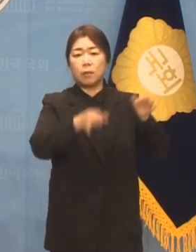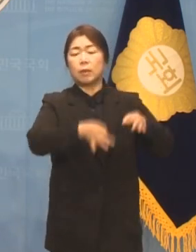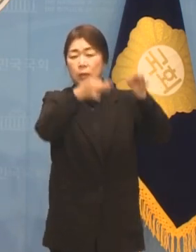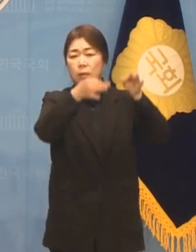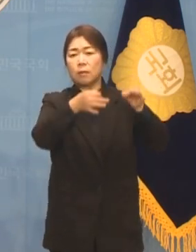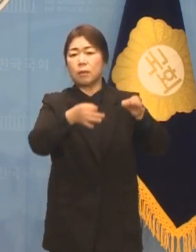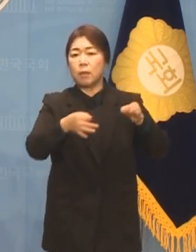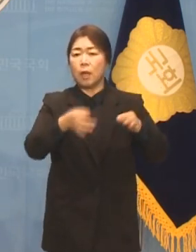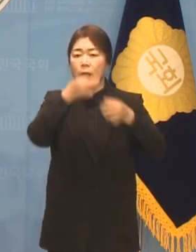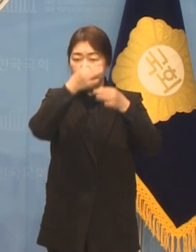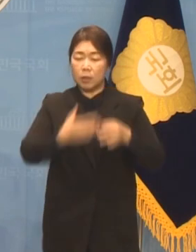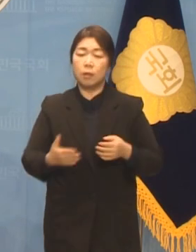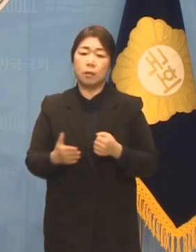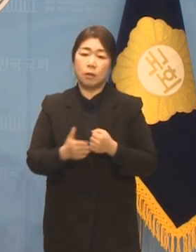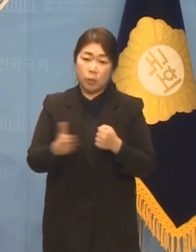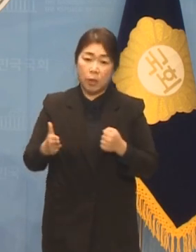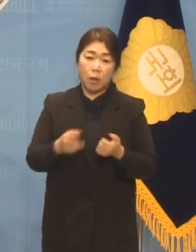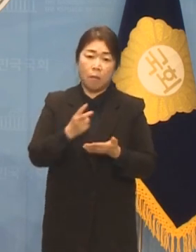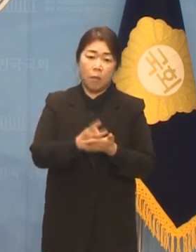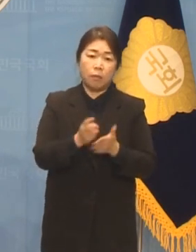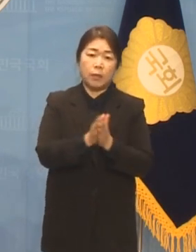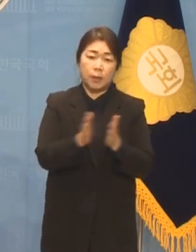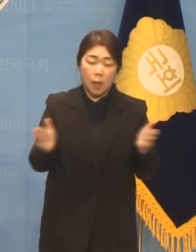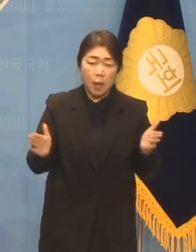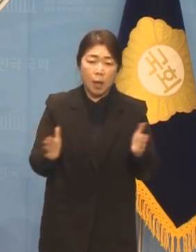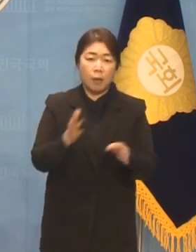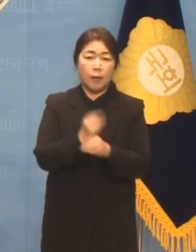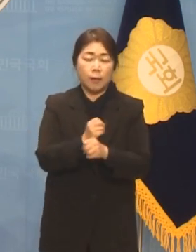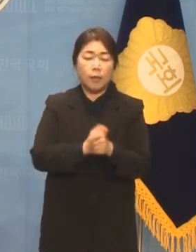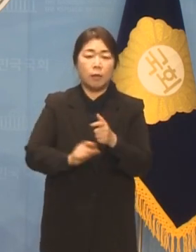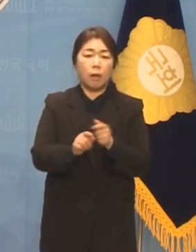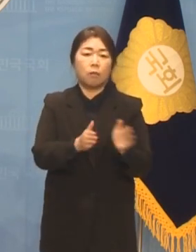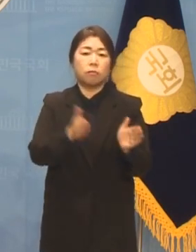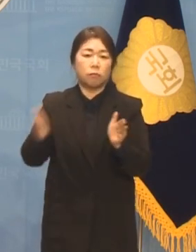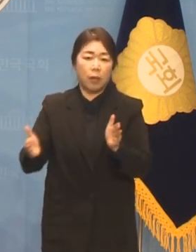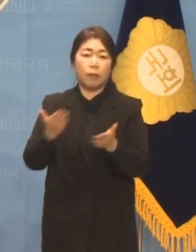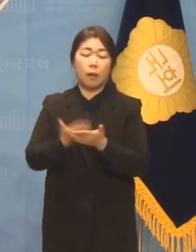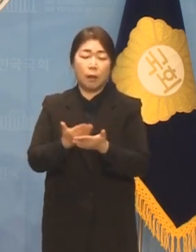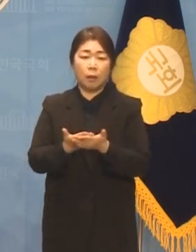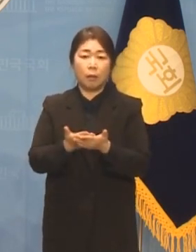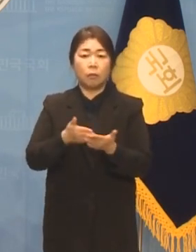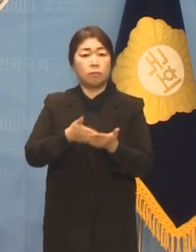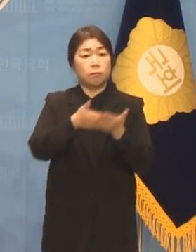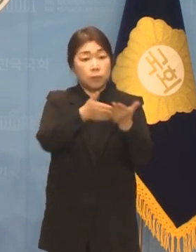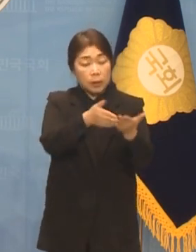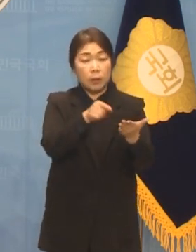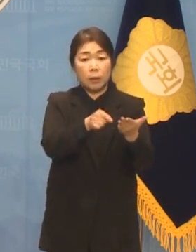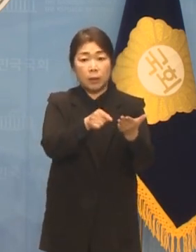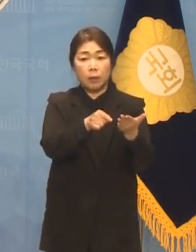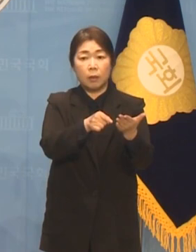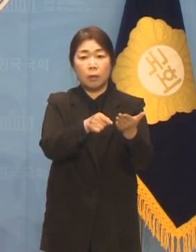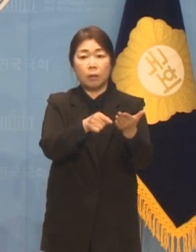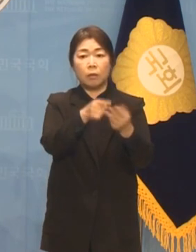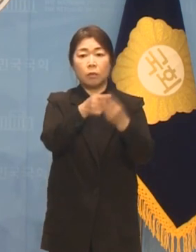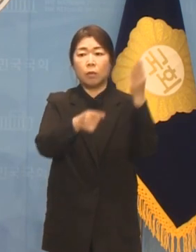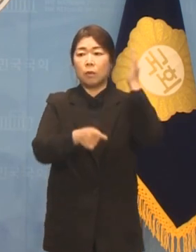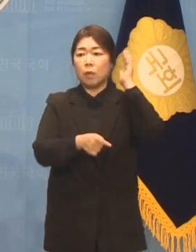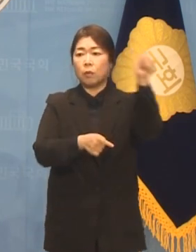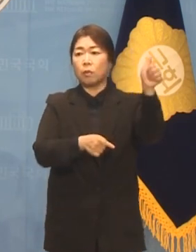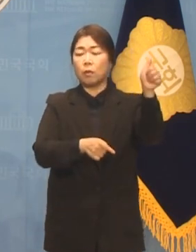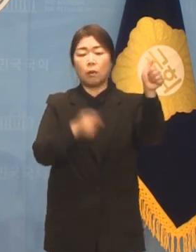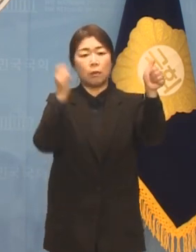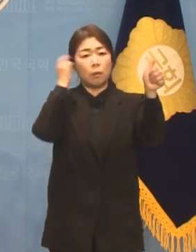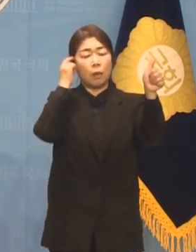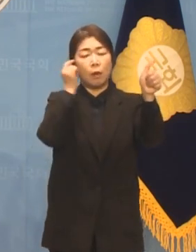상황만을 앞세워서 적용유예 법안 처리를 요구하는 윤석열 대통령의 인식에 대해